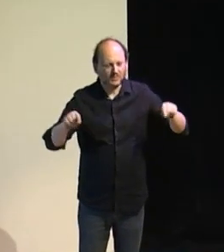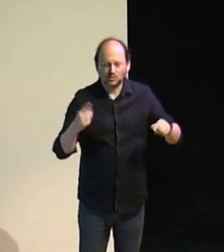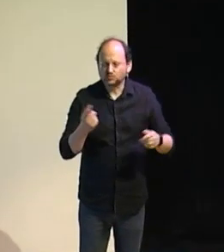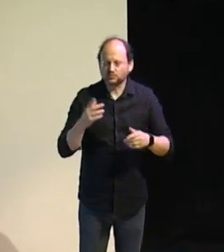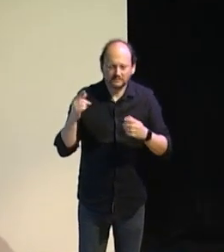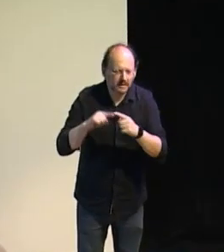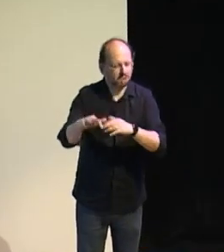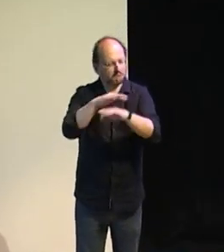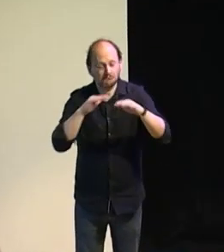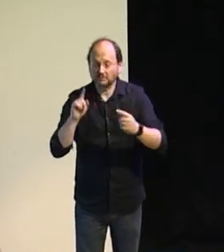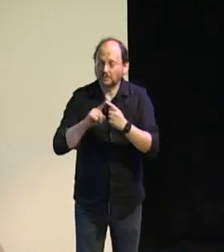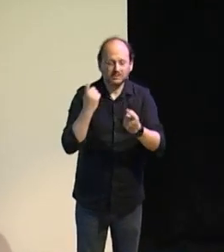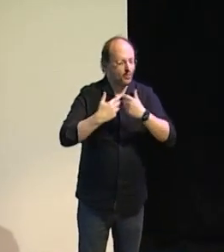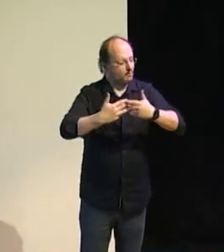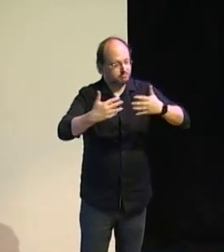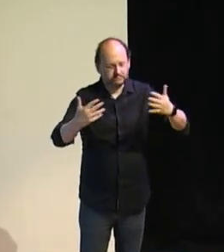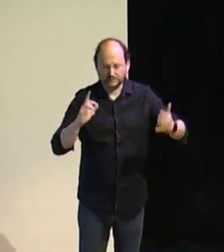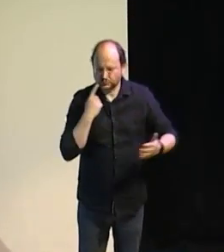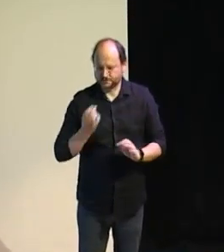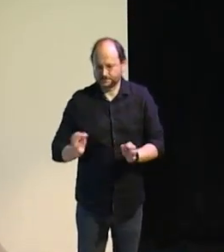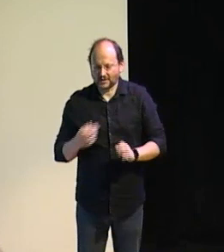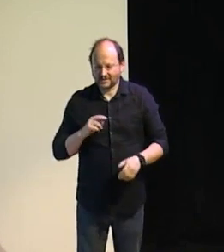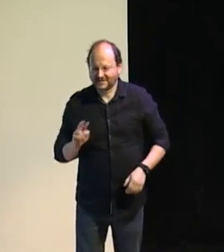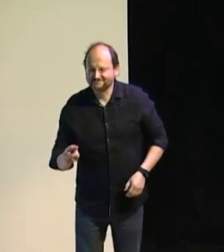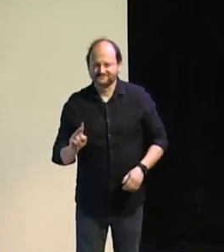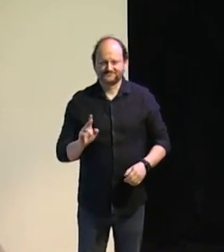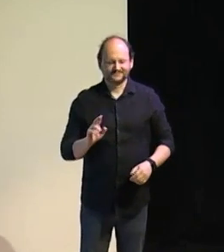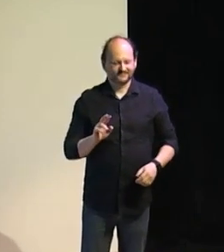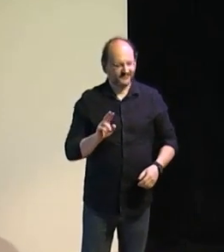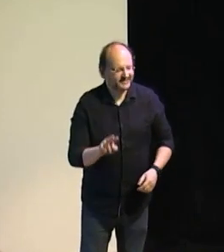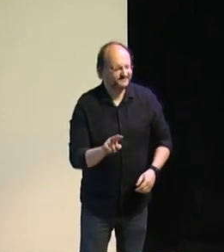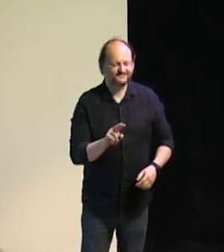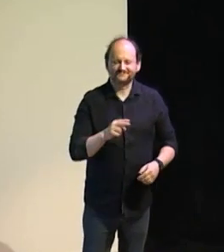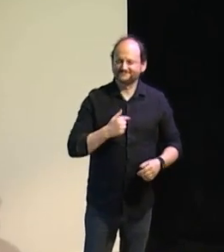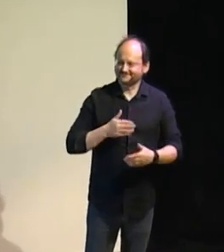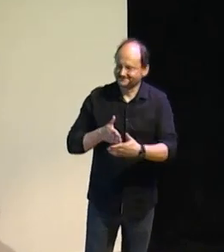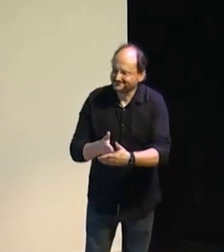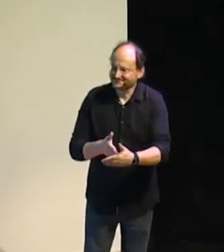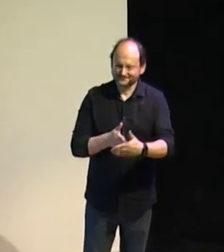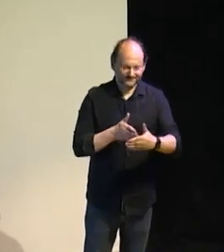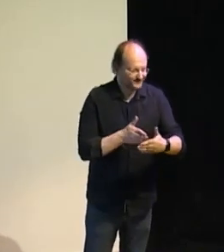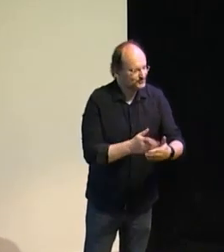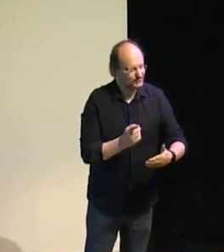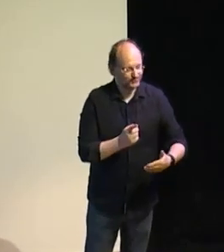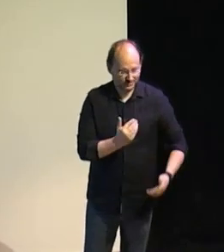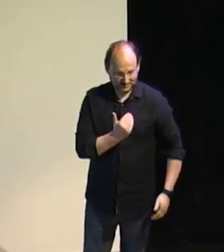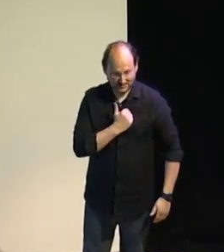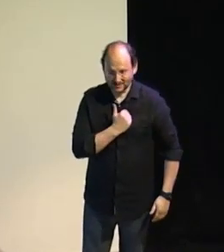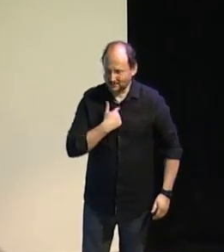important, l'histoire, et c'est vrai qu'on est tout le temps dans différentes thématiques de l'histoire, mais je peux difficilement, moi,